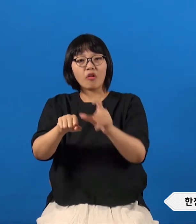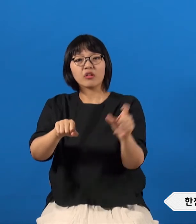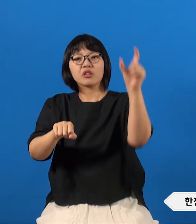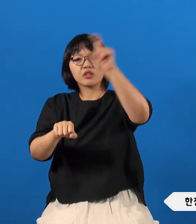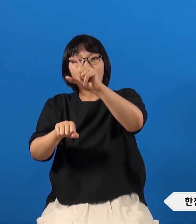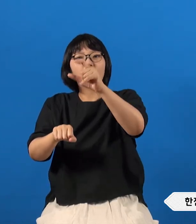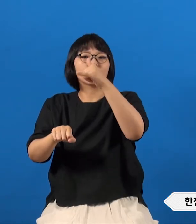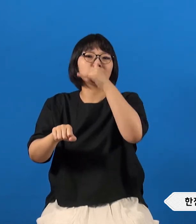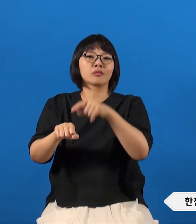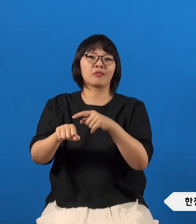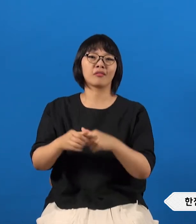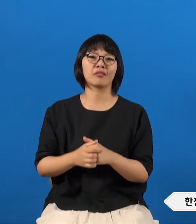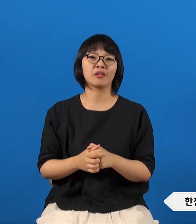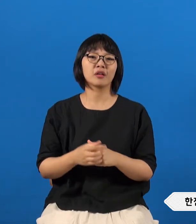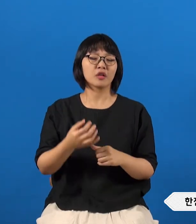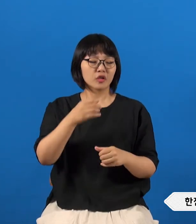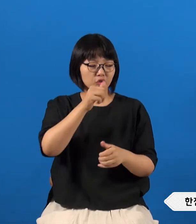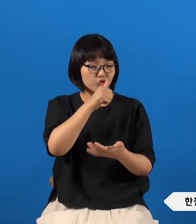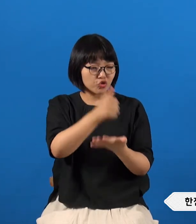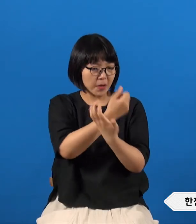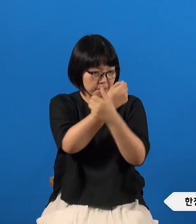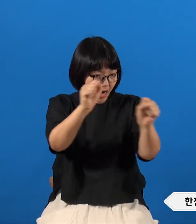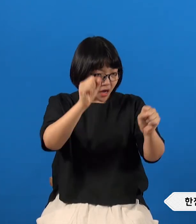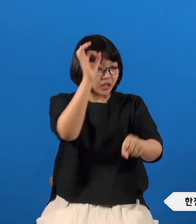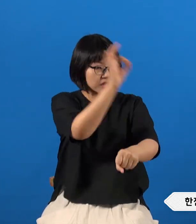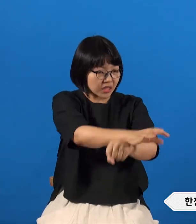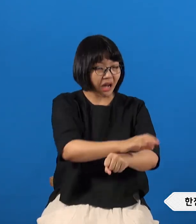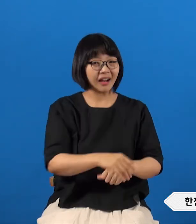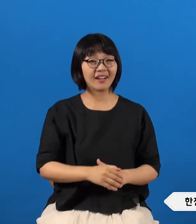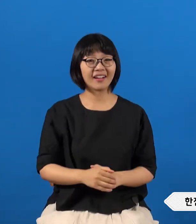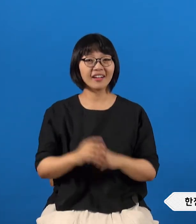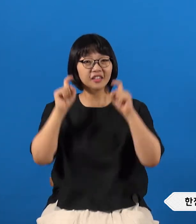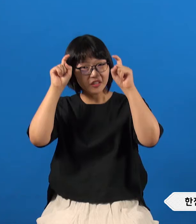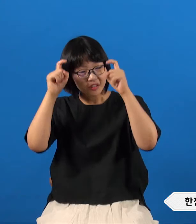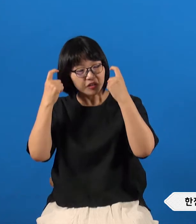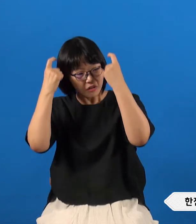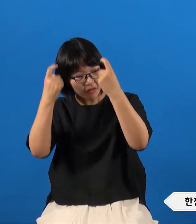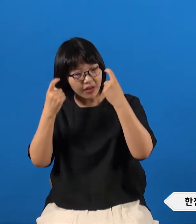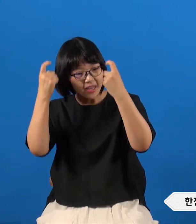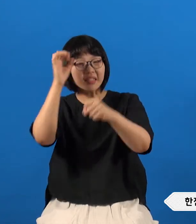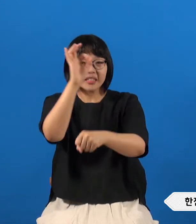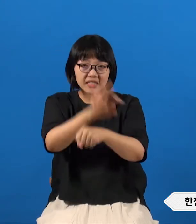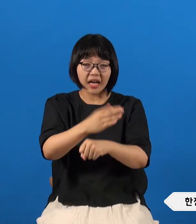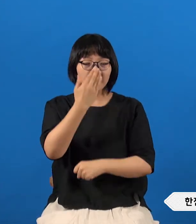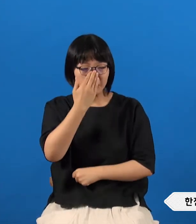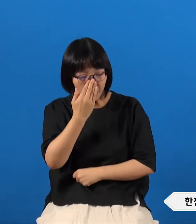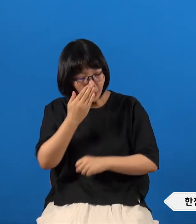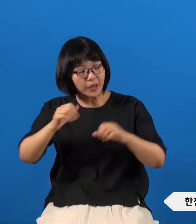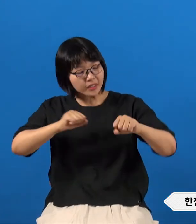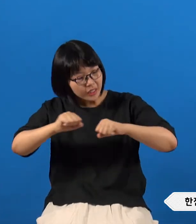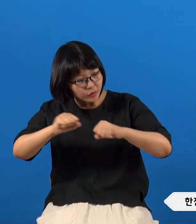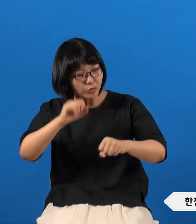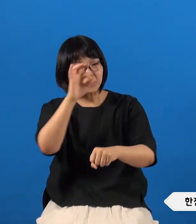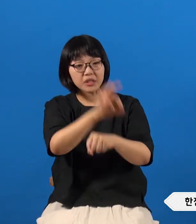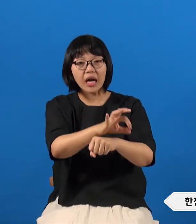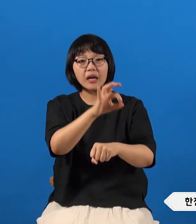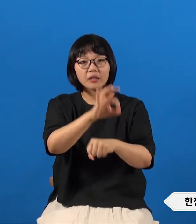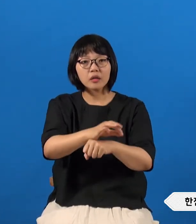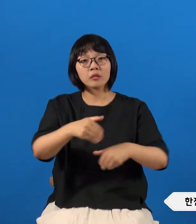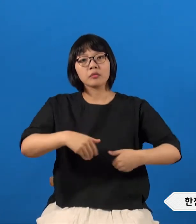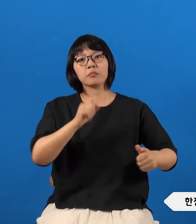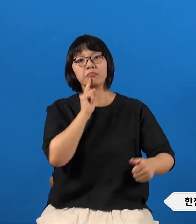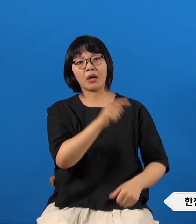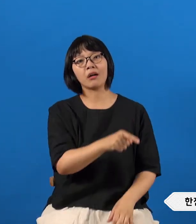면죄부도 첨가하고 성지순례도 첨가하고 또 착한 일 하는 선행도 첨가를 하고 첨가를 했습니다.